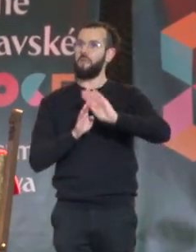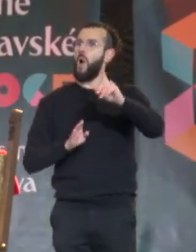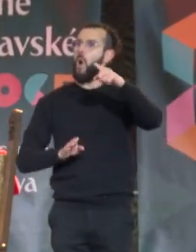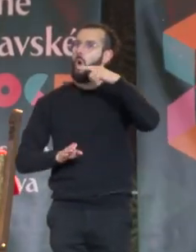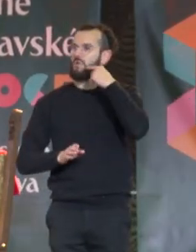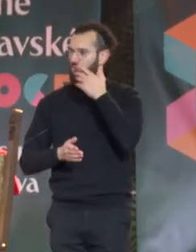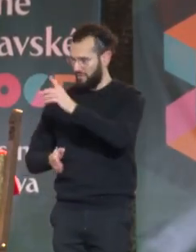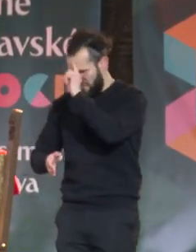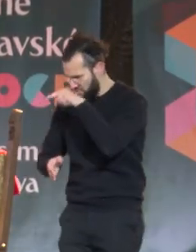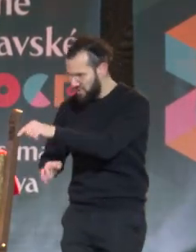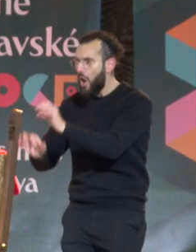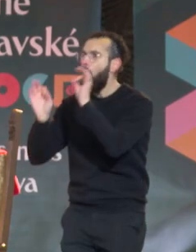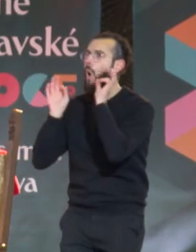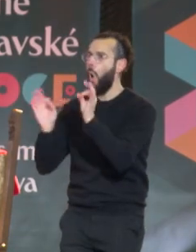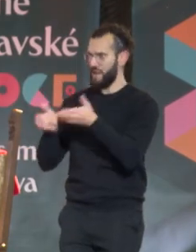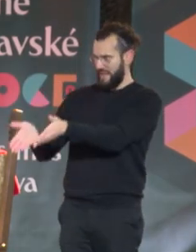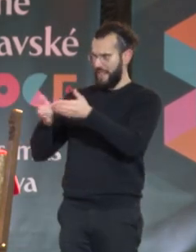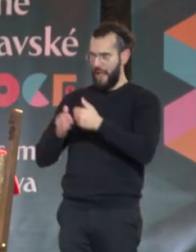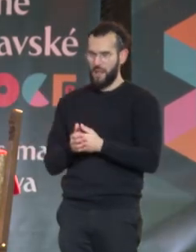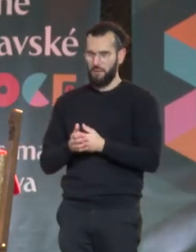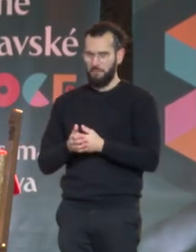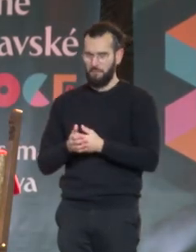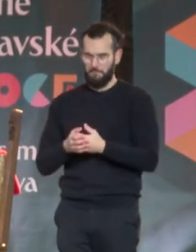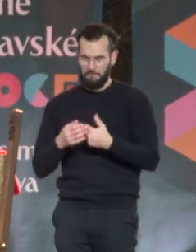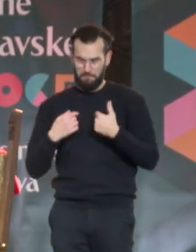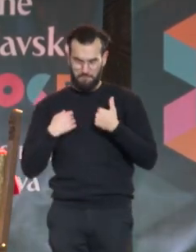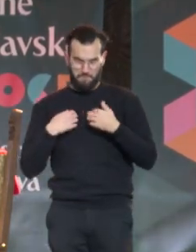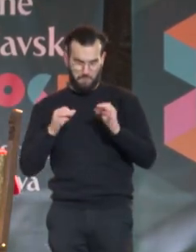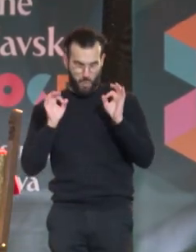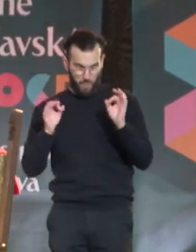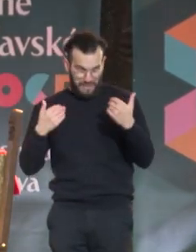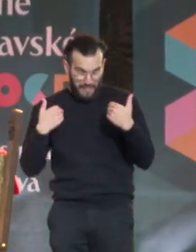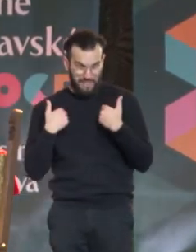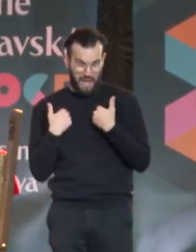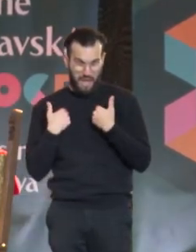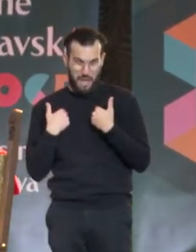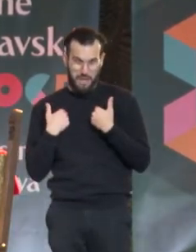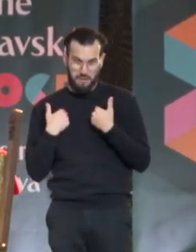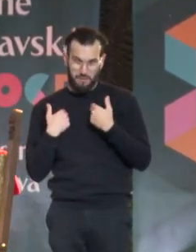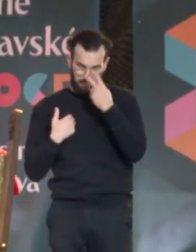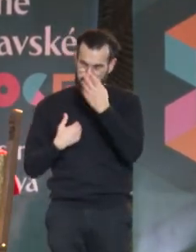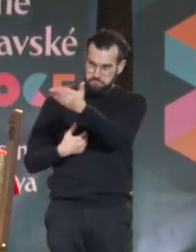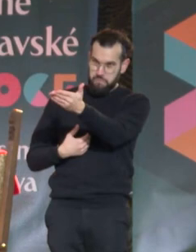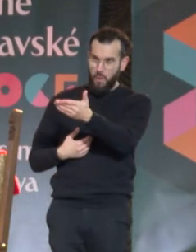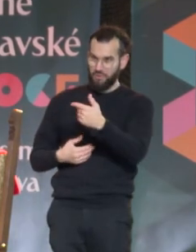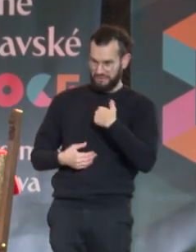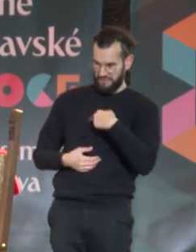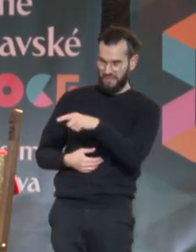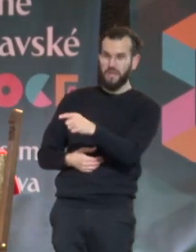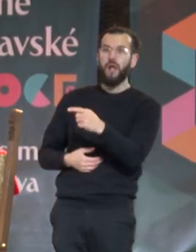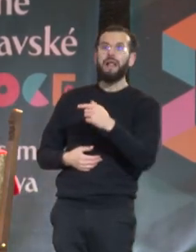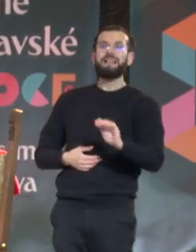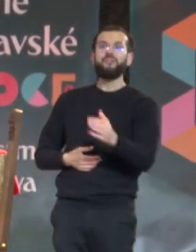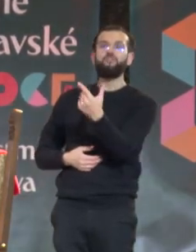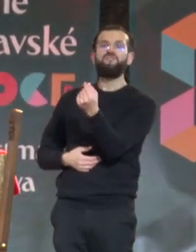tato. Originál? Čo ja viem? Nech sa pozrie na naše dvojičky, sú na vlas rovnaké.